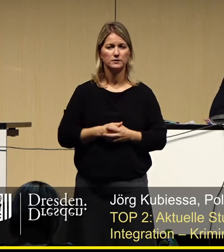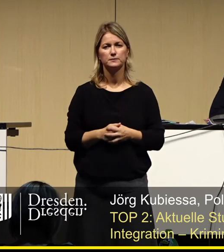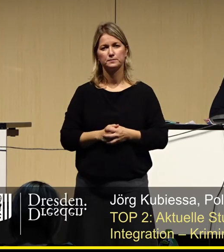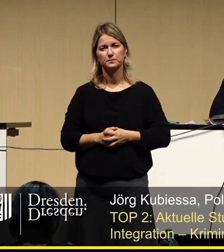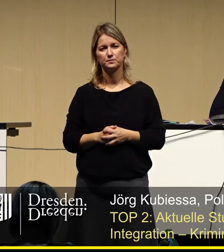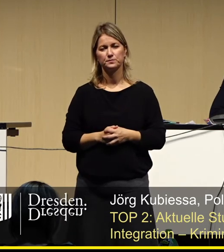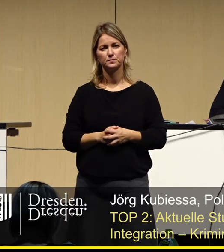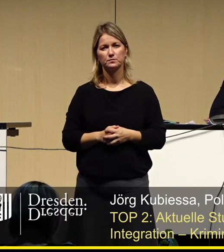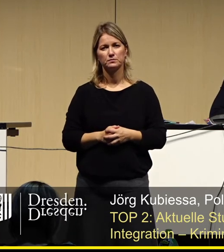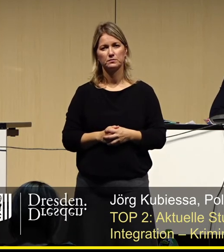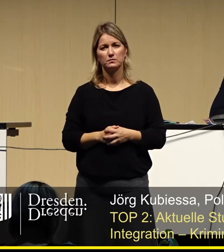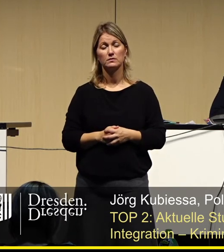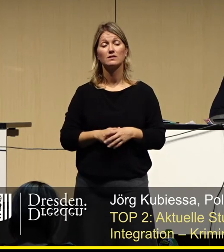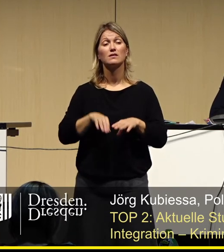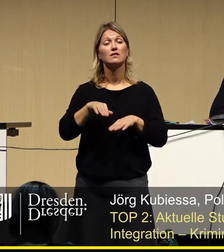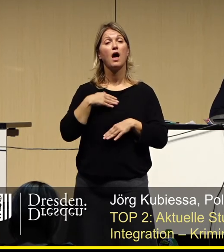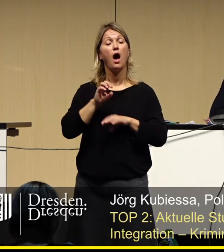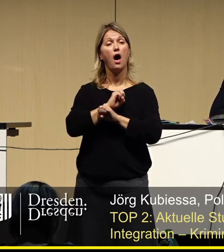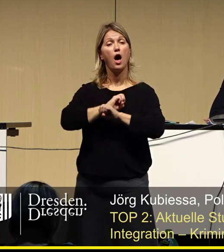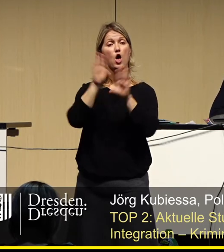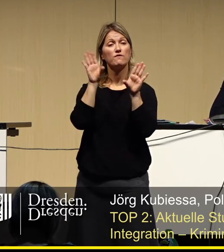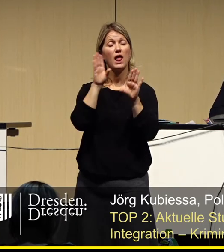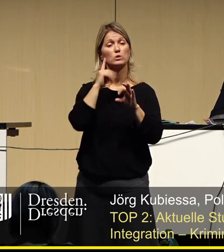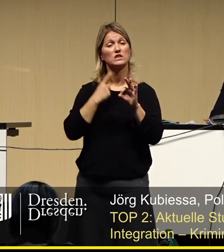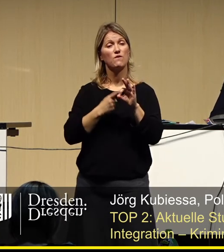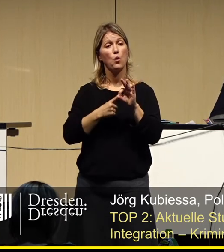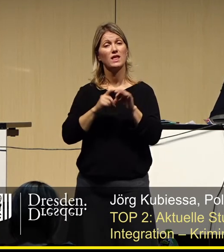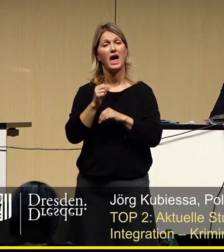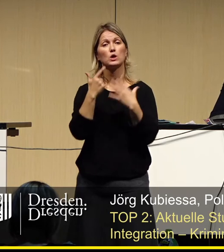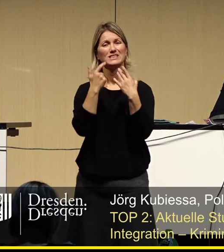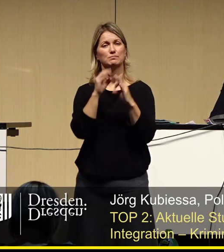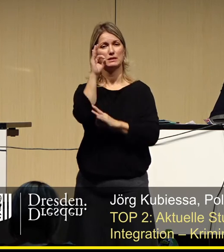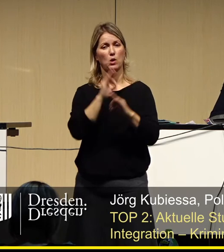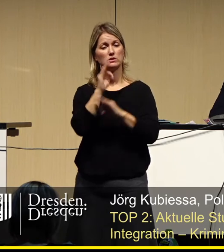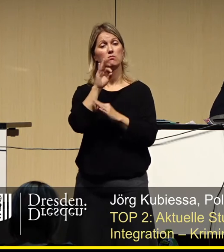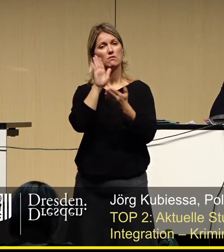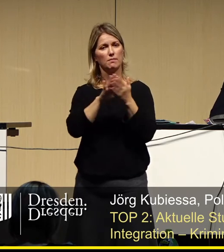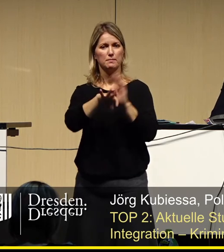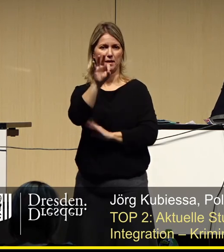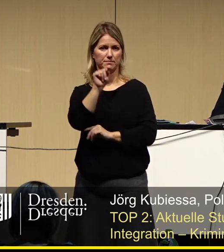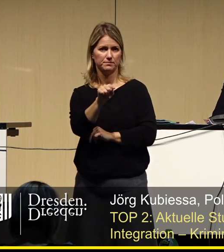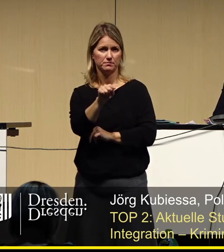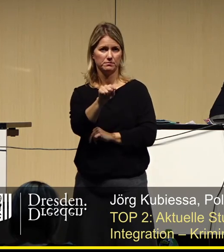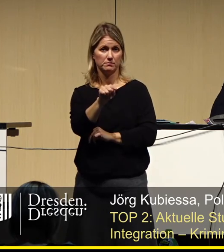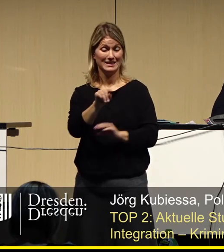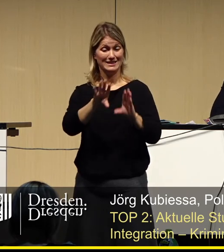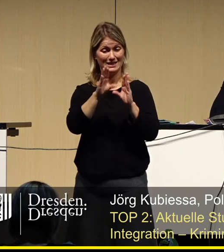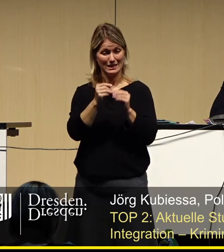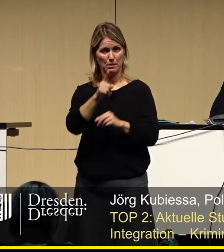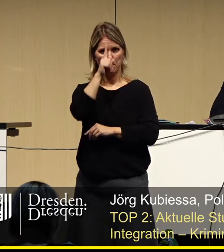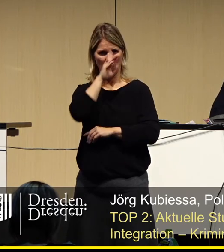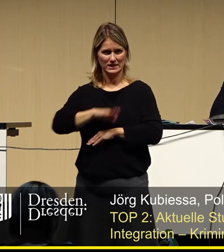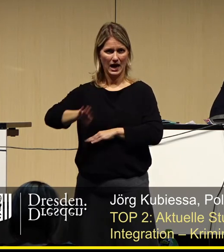haben eine Aufklärungsquote von 71%. Im Gesamtdurchschnitt liegt die Polizeidirektion bei